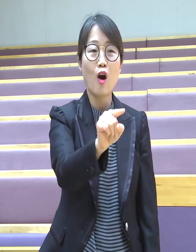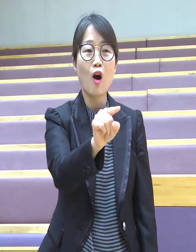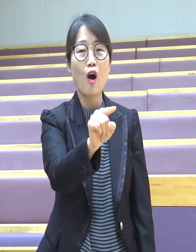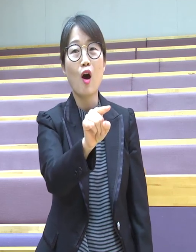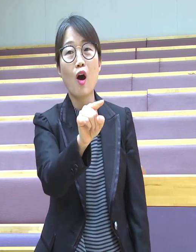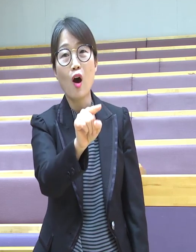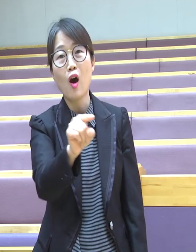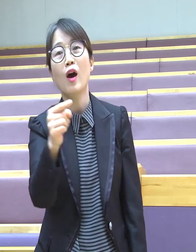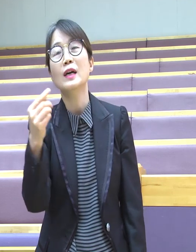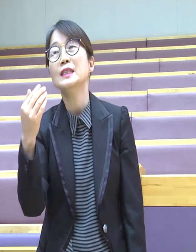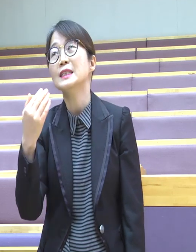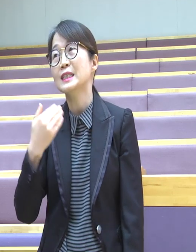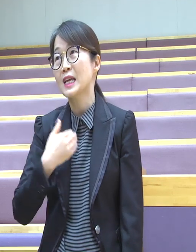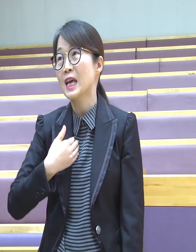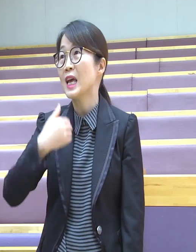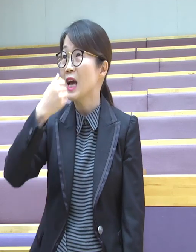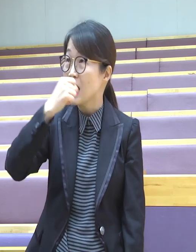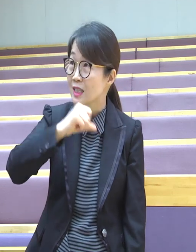내 아들이라,